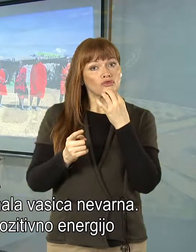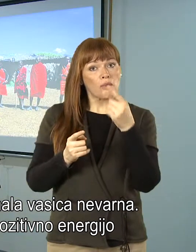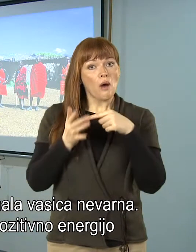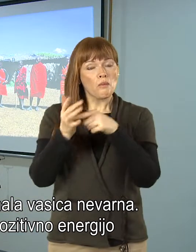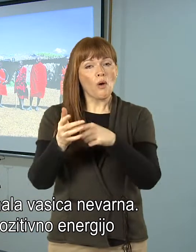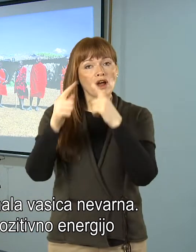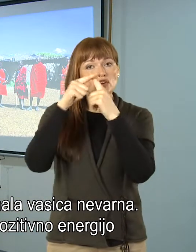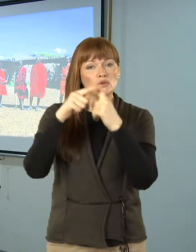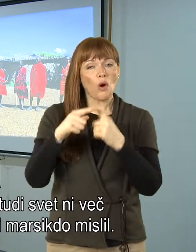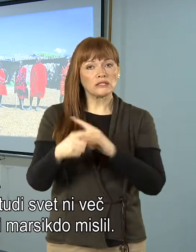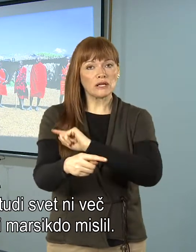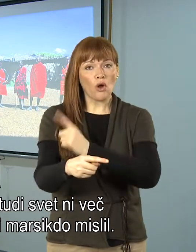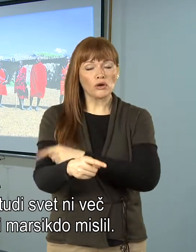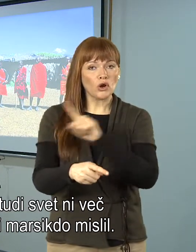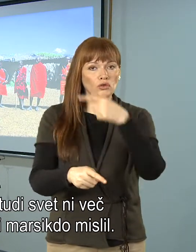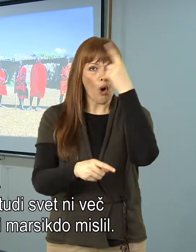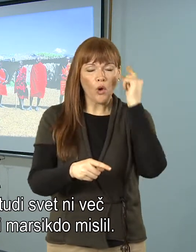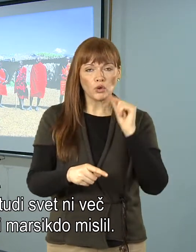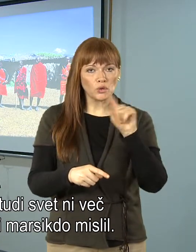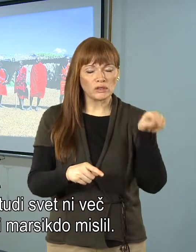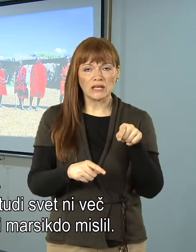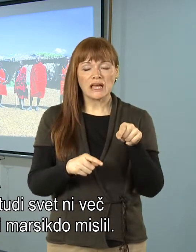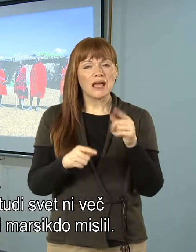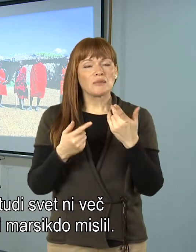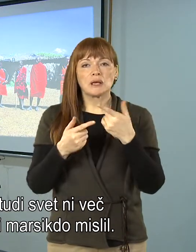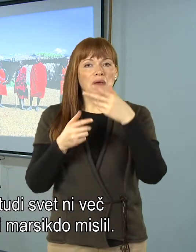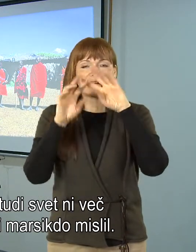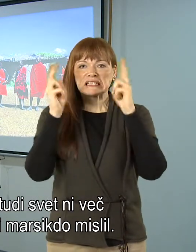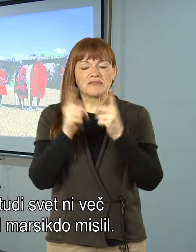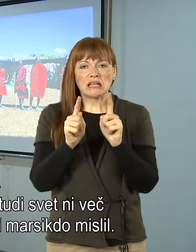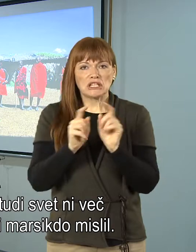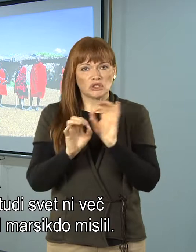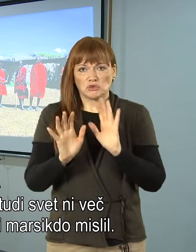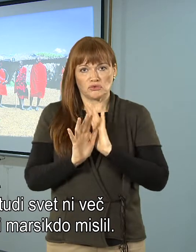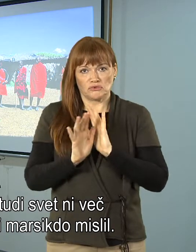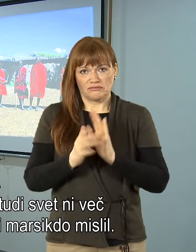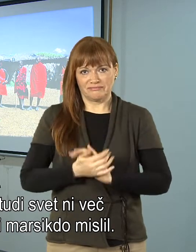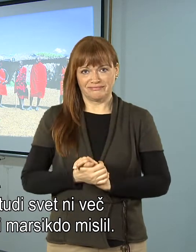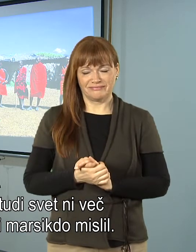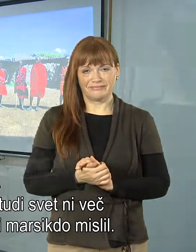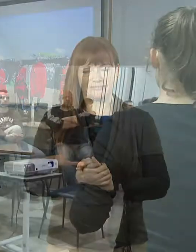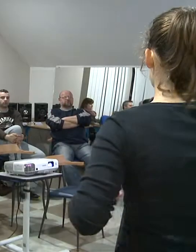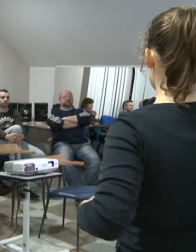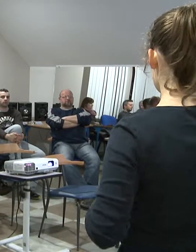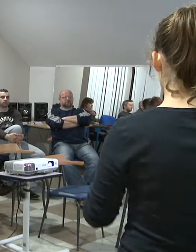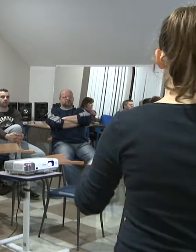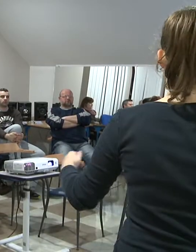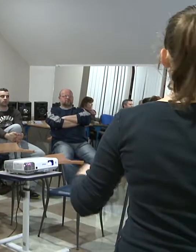neko pozitivno energijo do ljudi, pa tudi svet ni več neki wow, kot je mogoče marsikdo mislil.